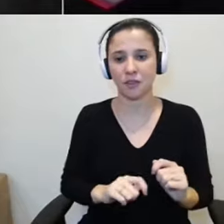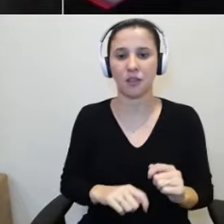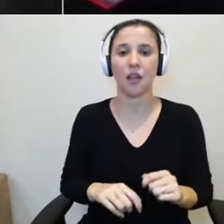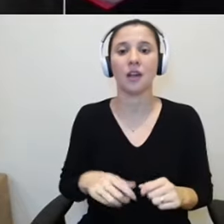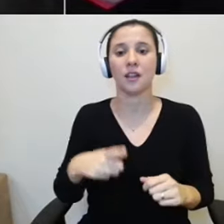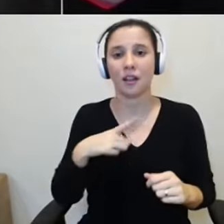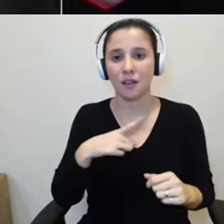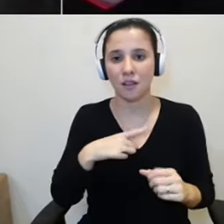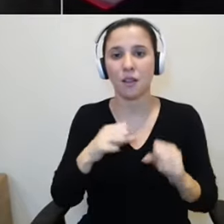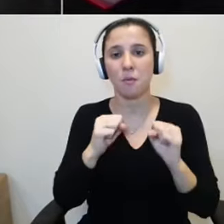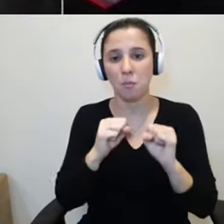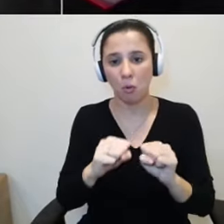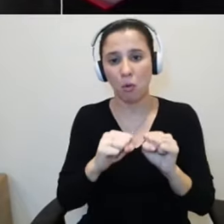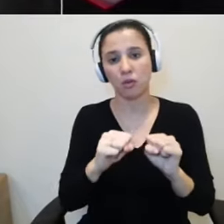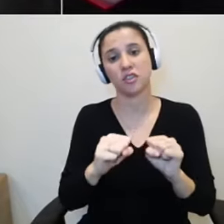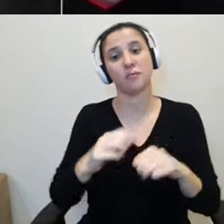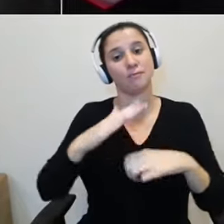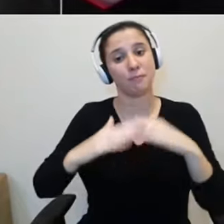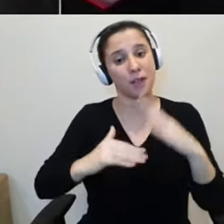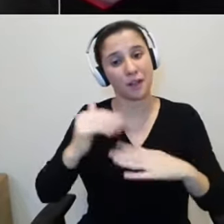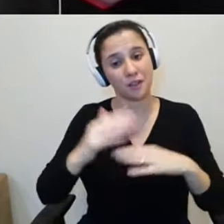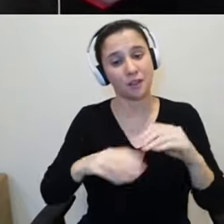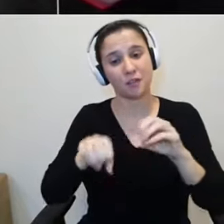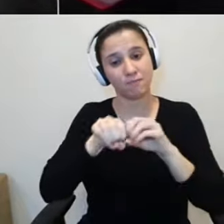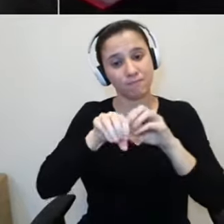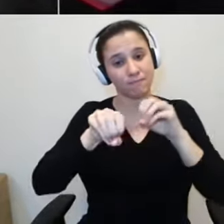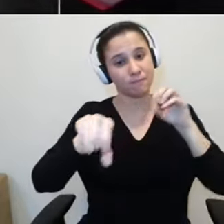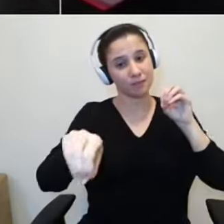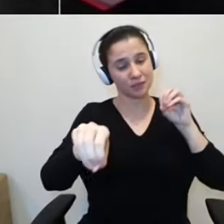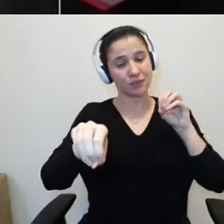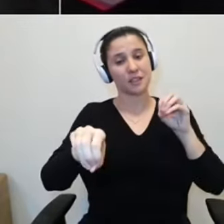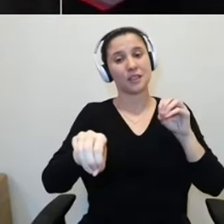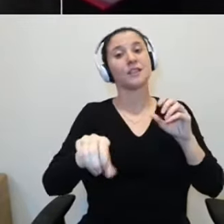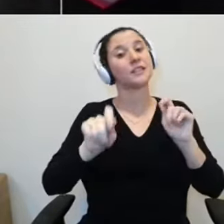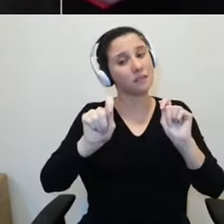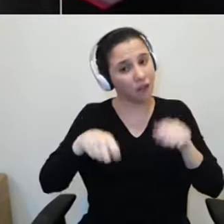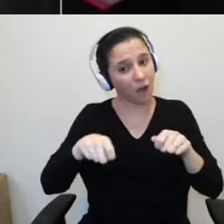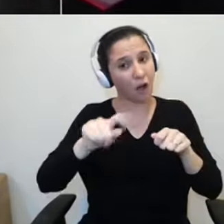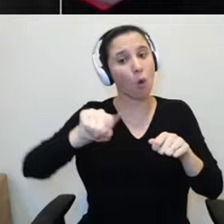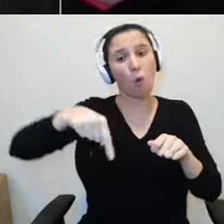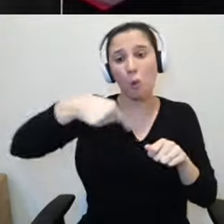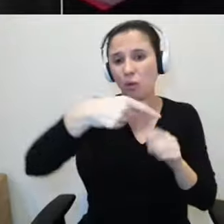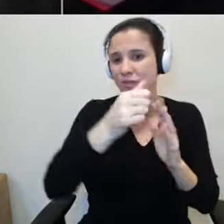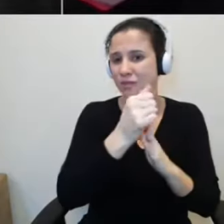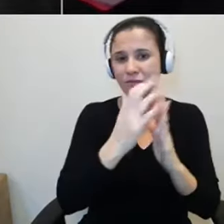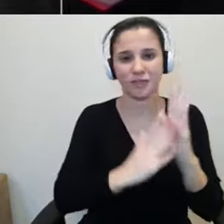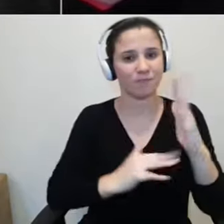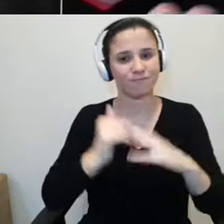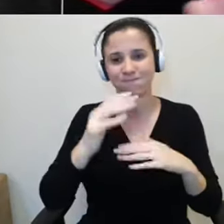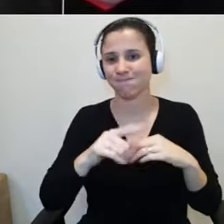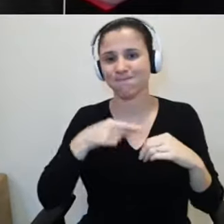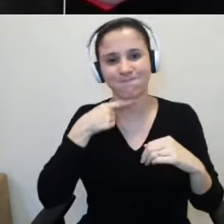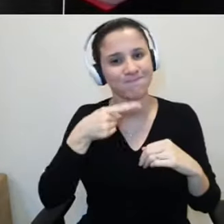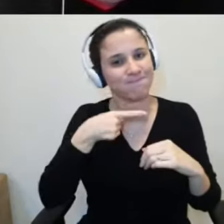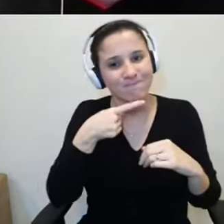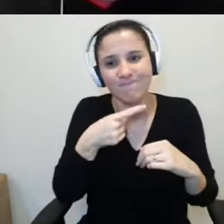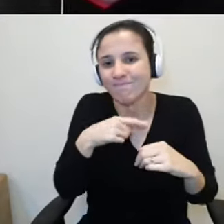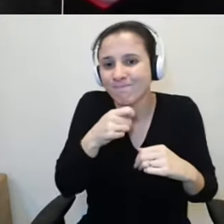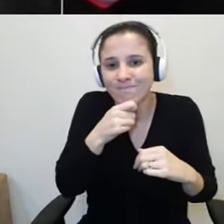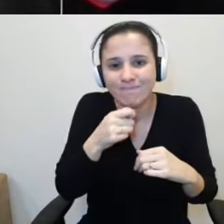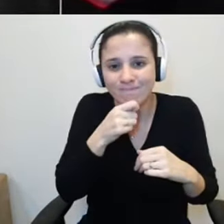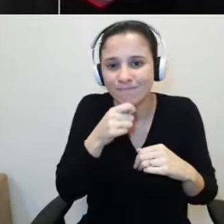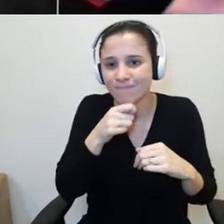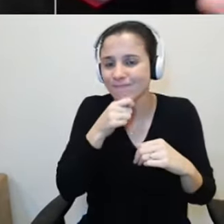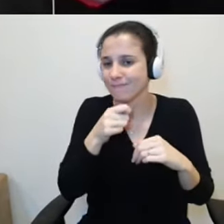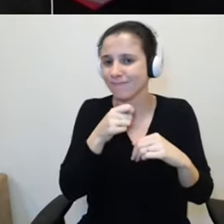maneira remota, outras não. Outras a gente precisa da presença física de vocês lá. E aí a gente vai sim seguir os trâmites e